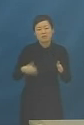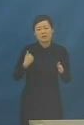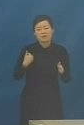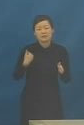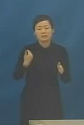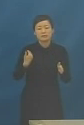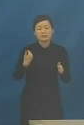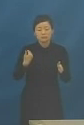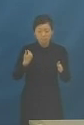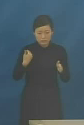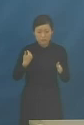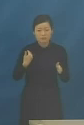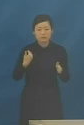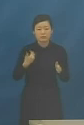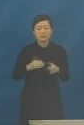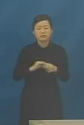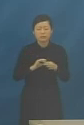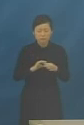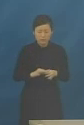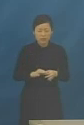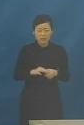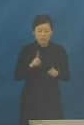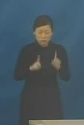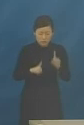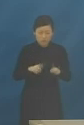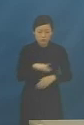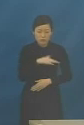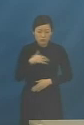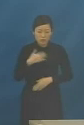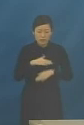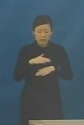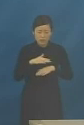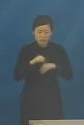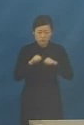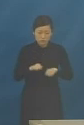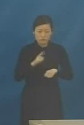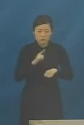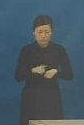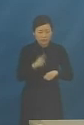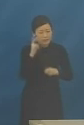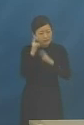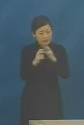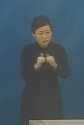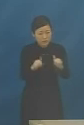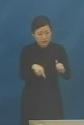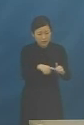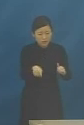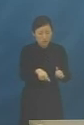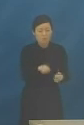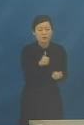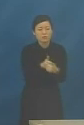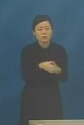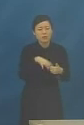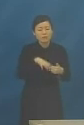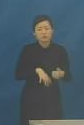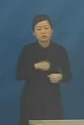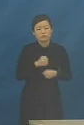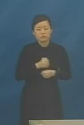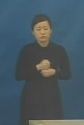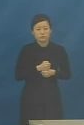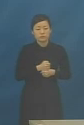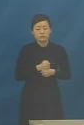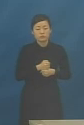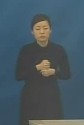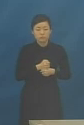ことは悩んでもらい方の相談に対応するそういうあのばの設定でありえまたあの